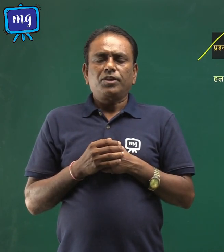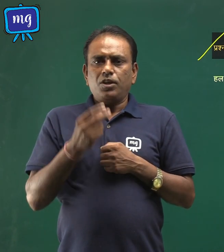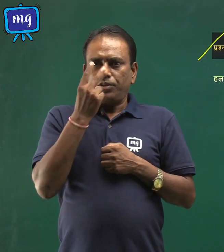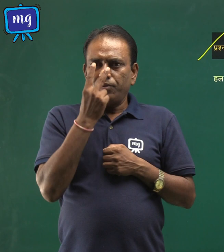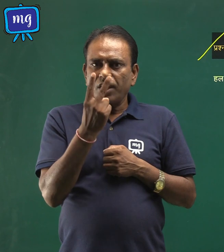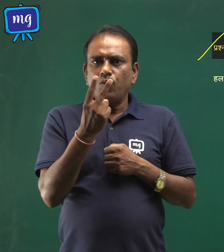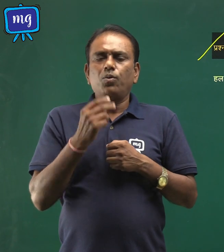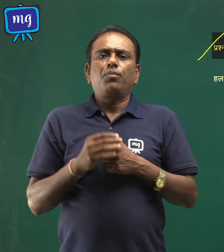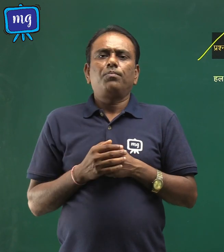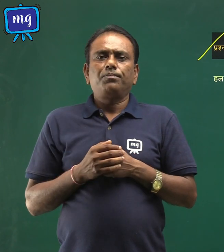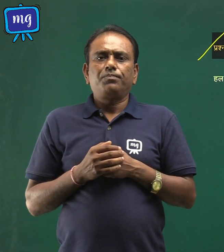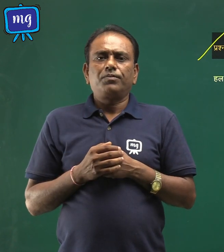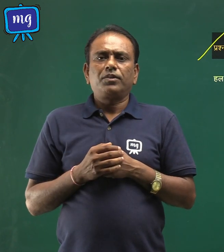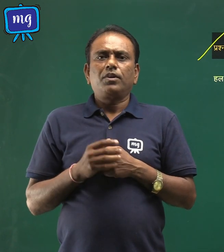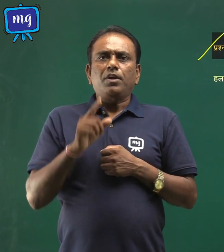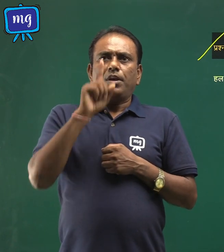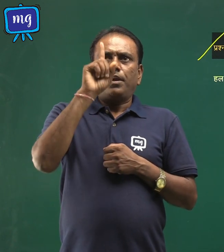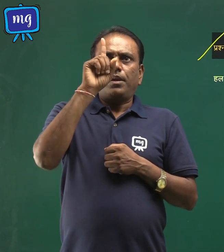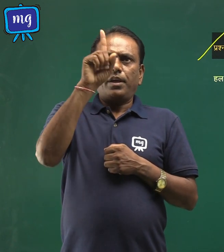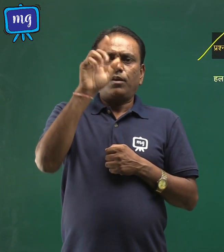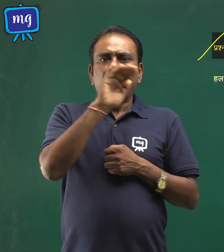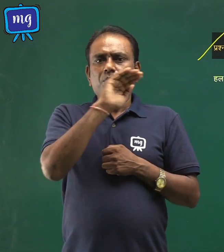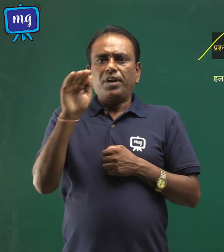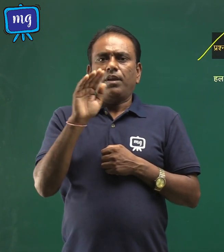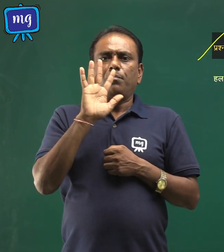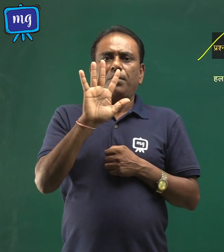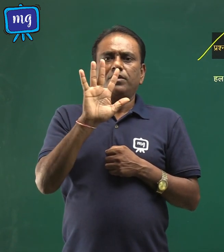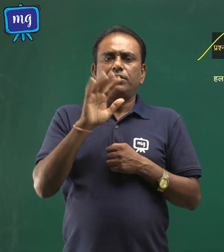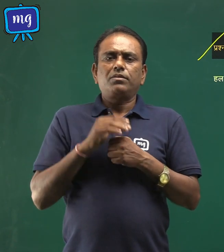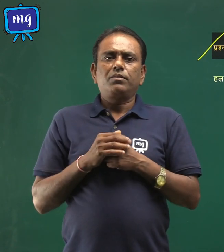देखो, एक बटे पांच